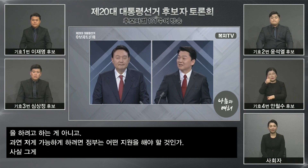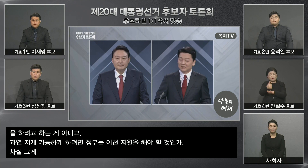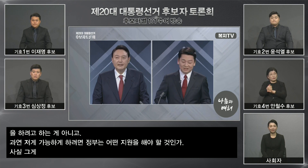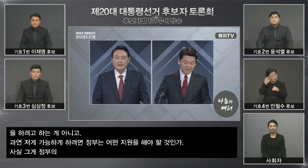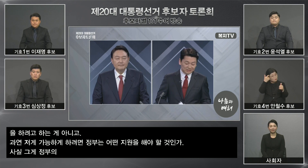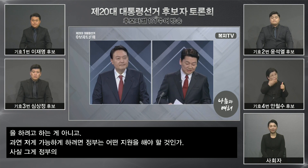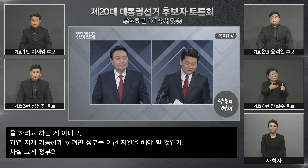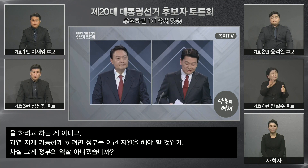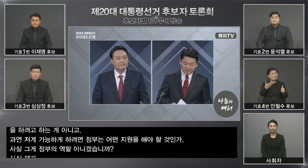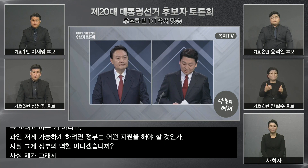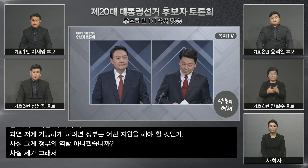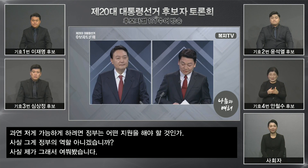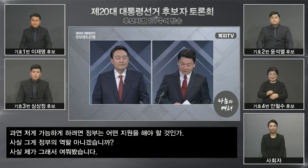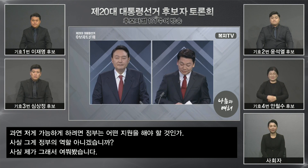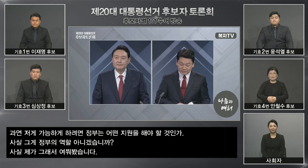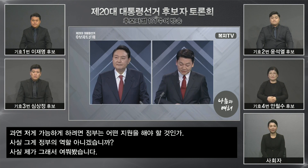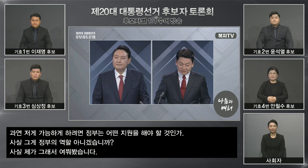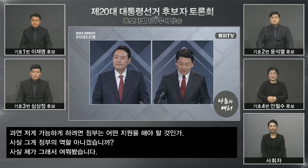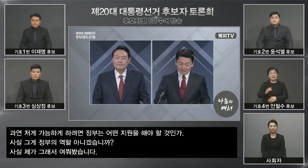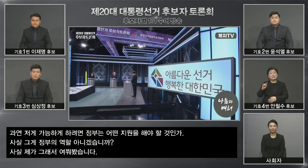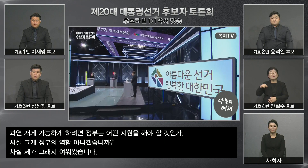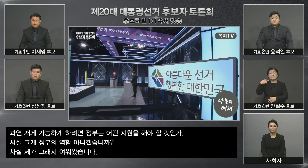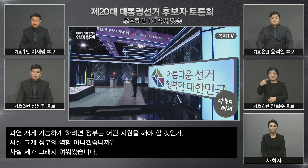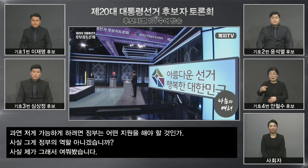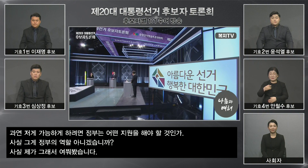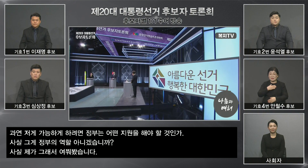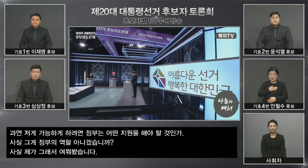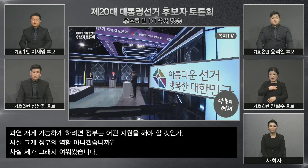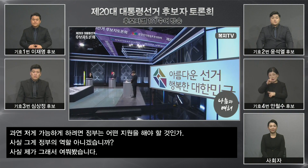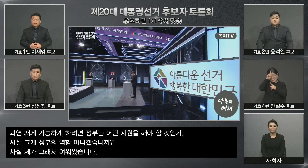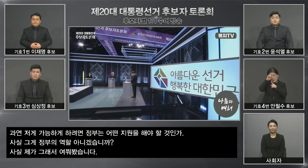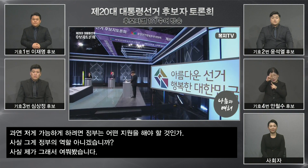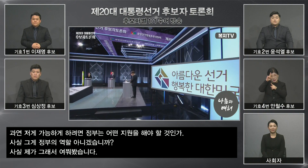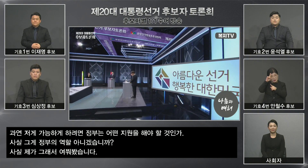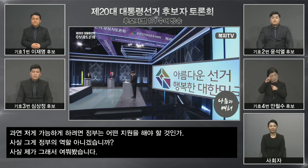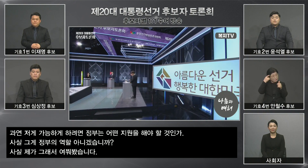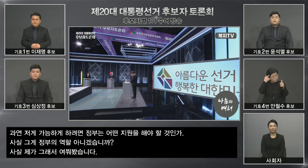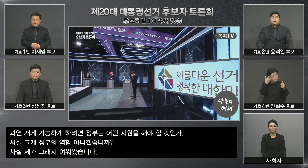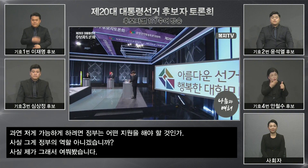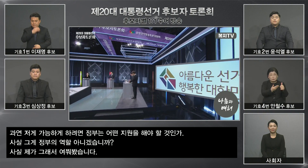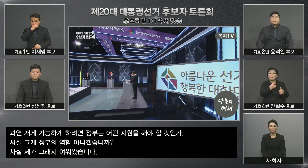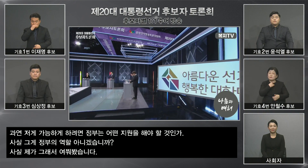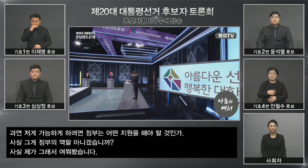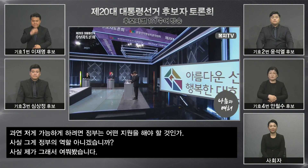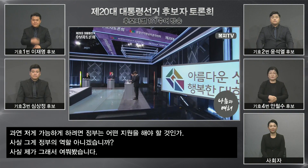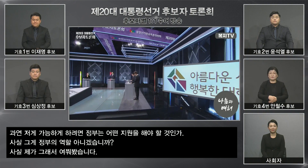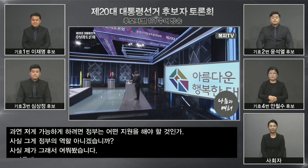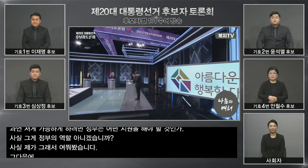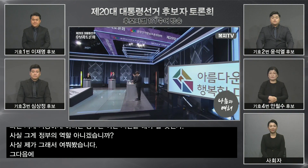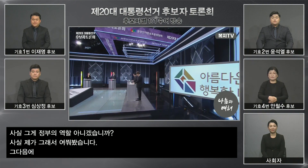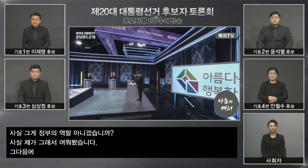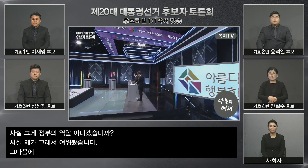여쭤봤습니다. 자 그러면 그 다음은 제가 이재명 후보께 네. 여쭤보겠습니다.